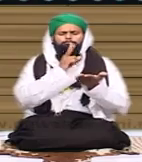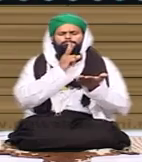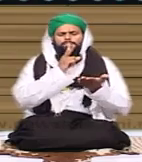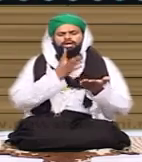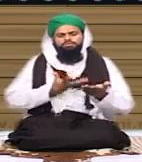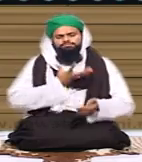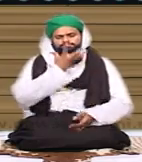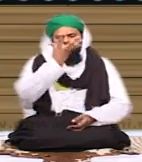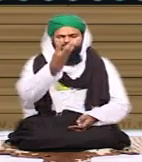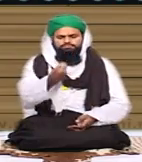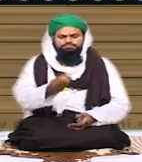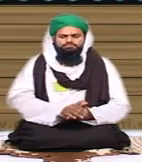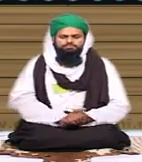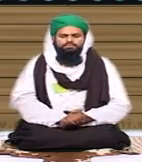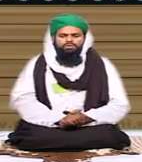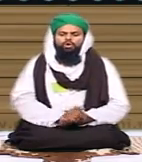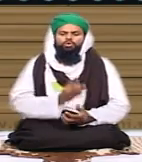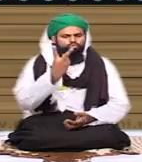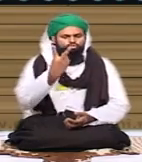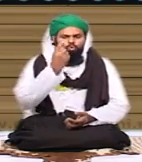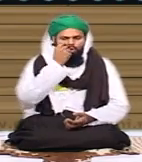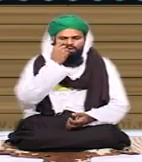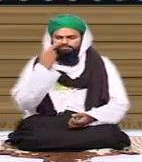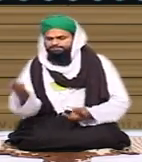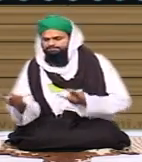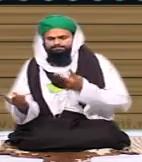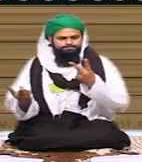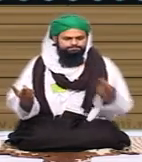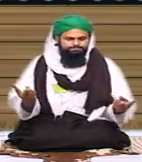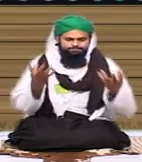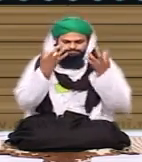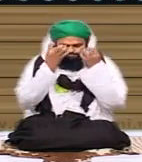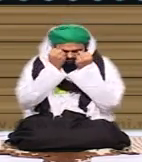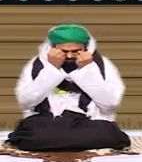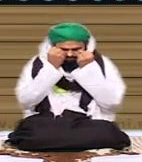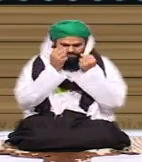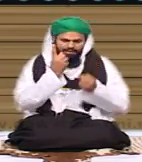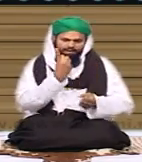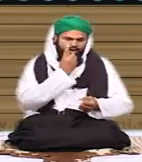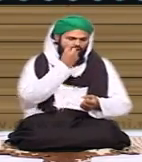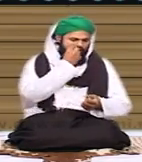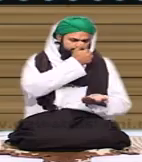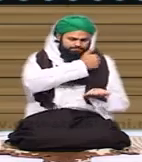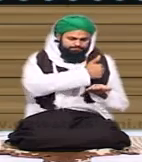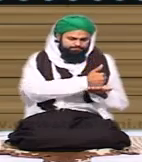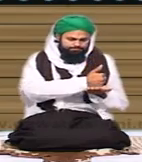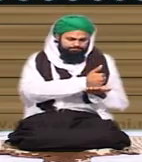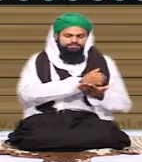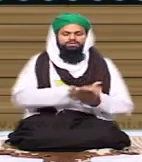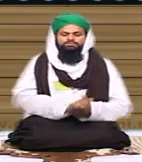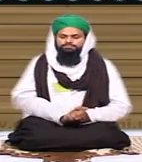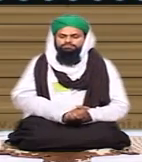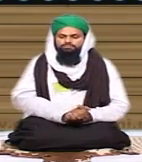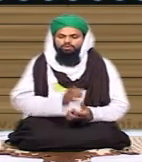के तौर पर इसकी मैं मिसाल आपको यूं समझाऊं कि दो आदमी सोए हुए, एक आदमी उनके पास बैठा हुआ है, दो सोए